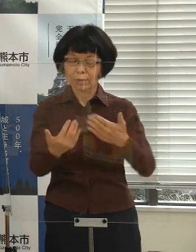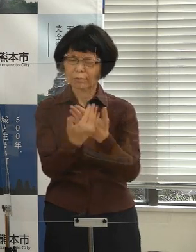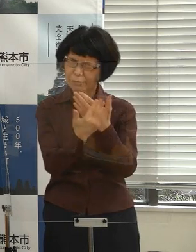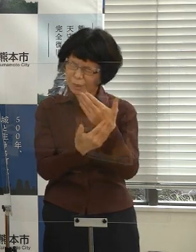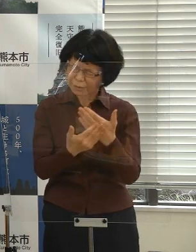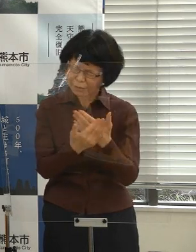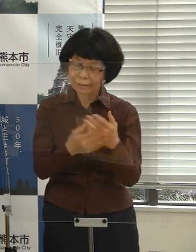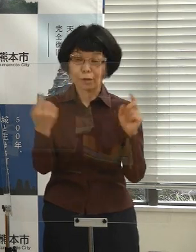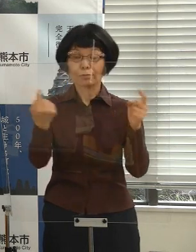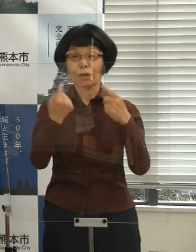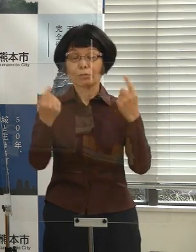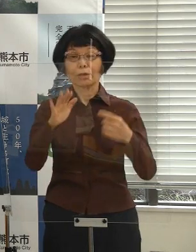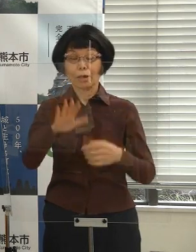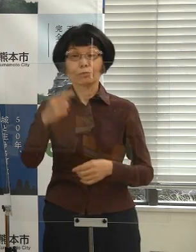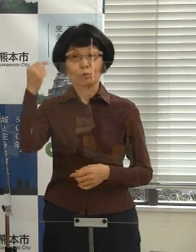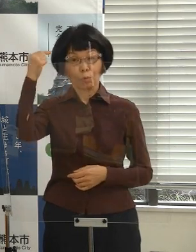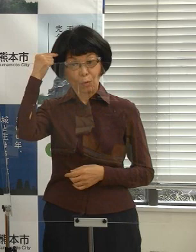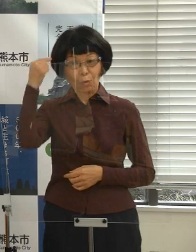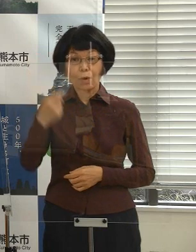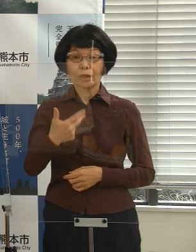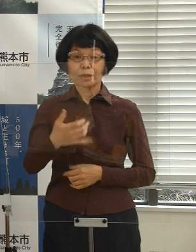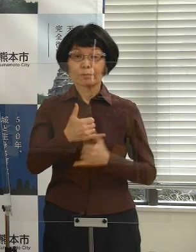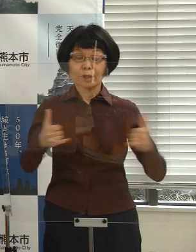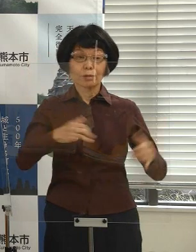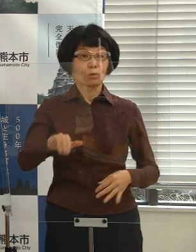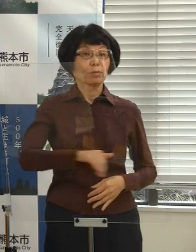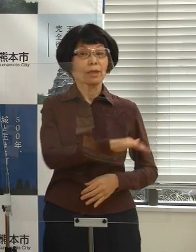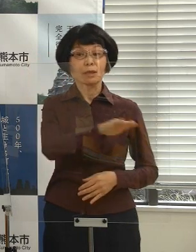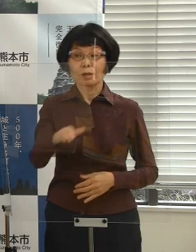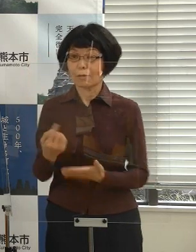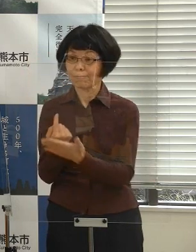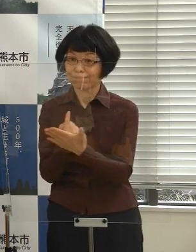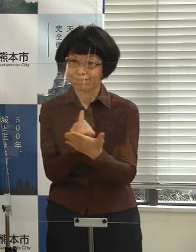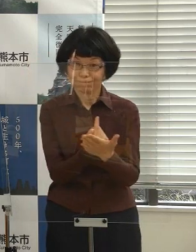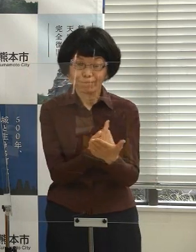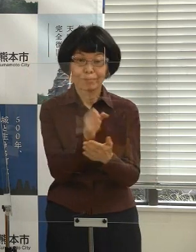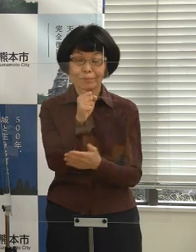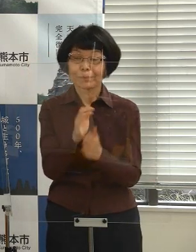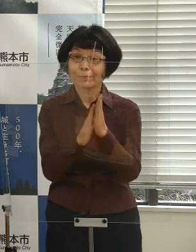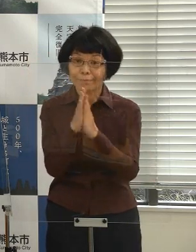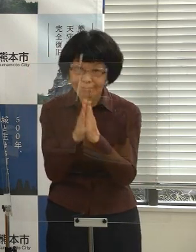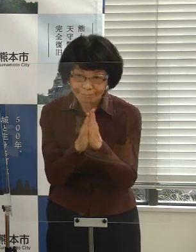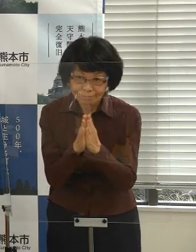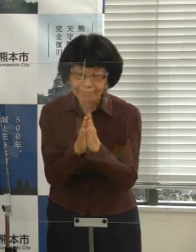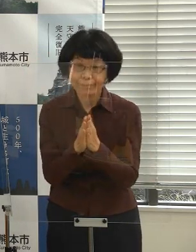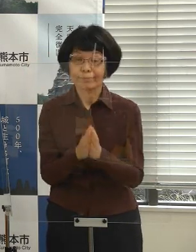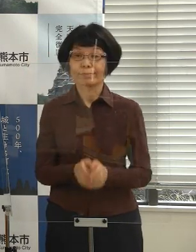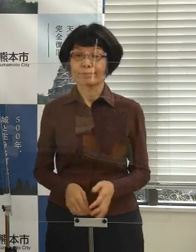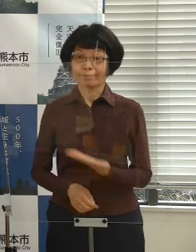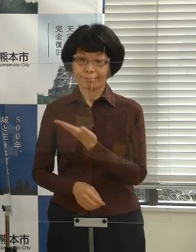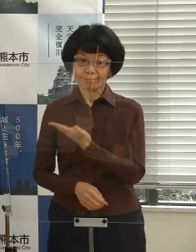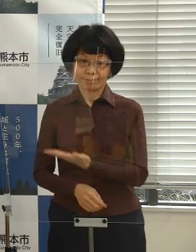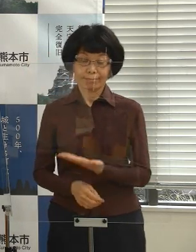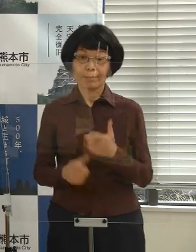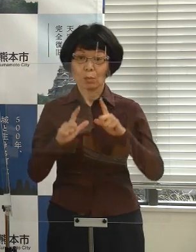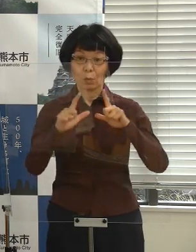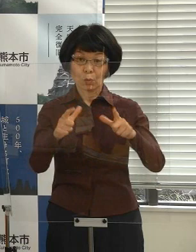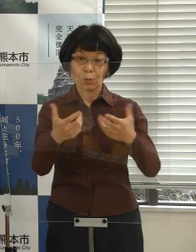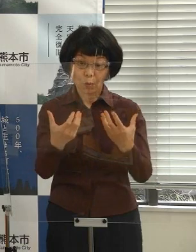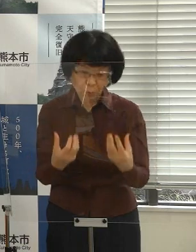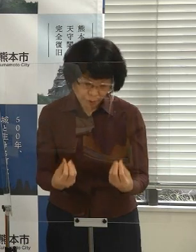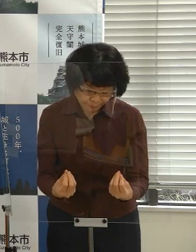市民の皆様には積極的に参画いただきますようお願いを申し上げます。私の方からは以上です。